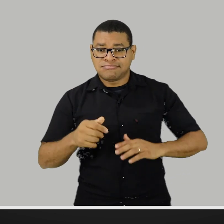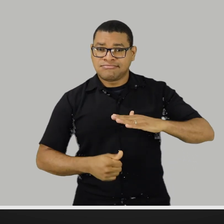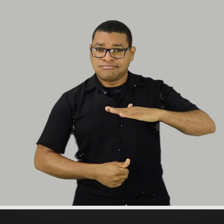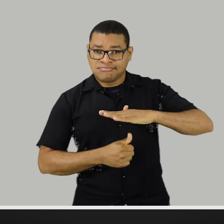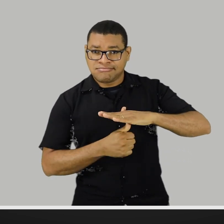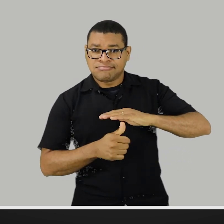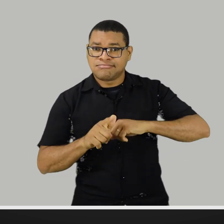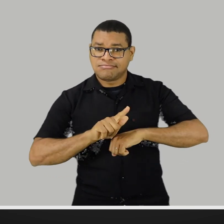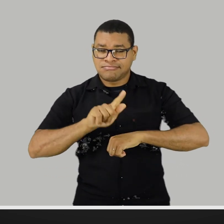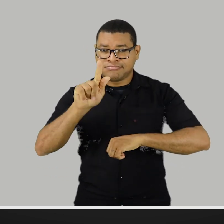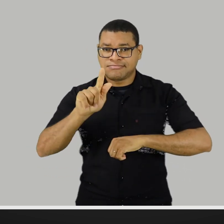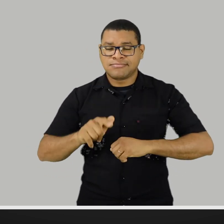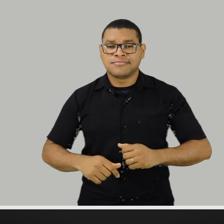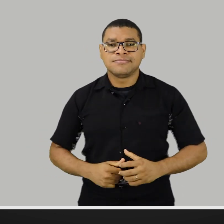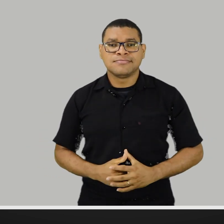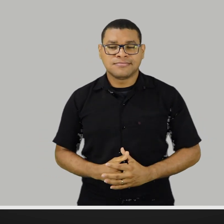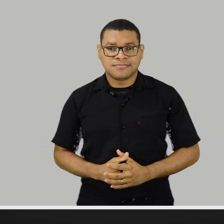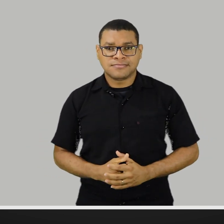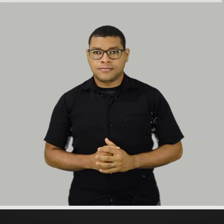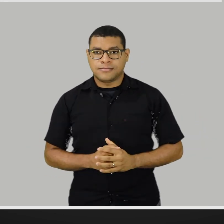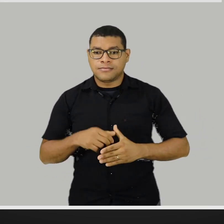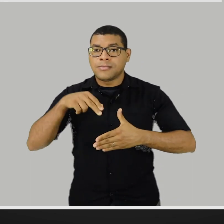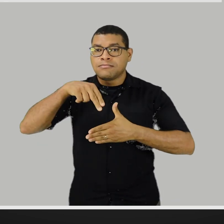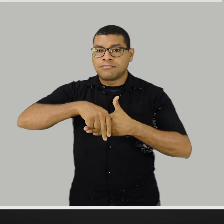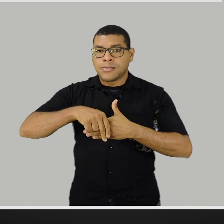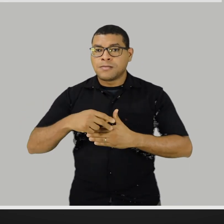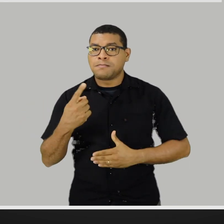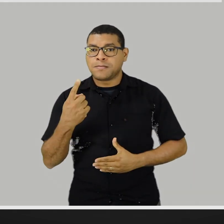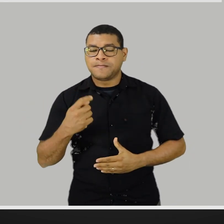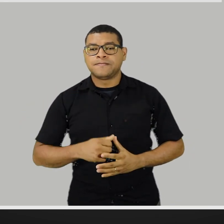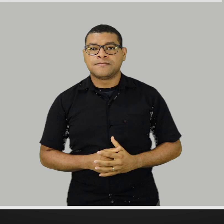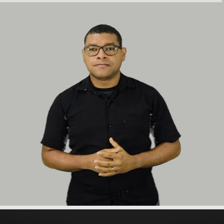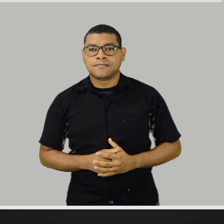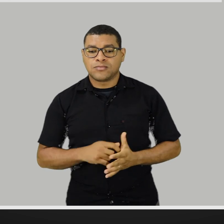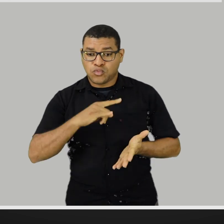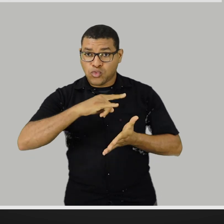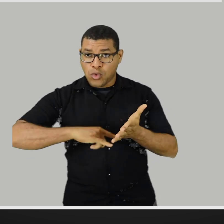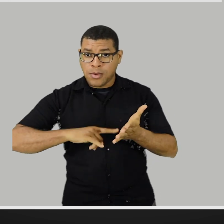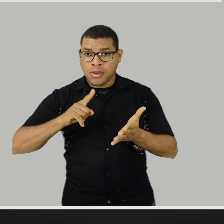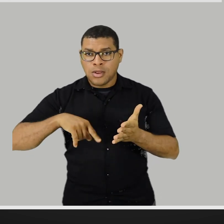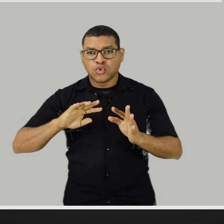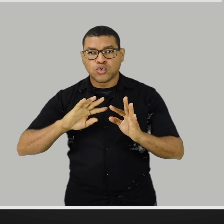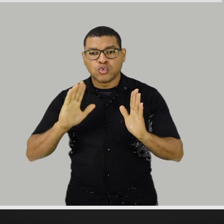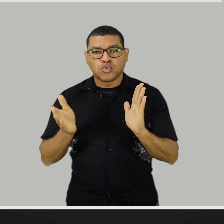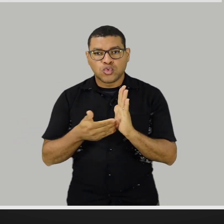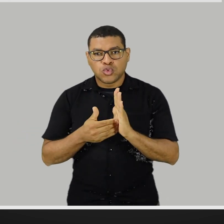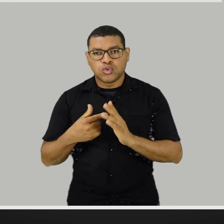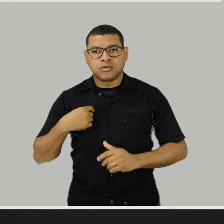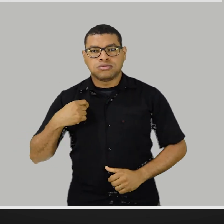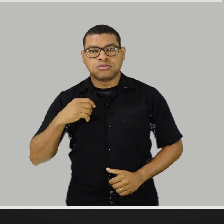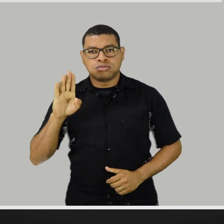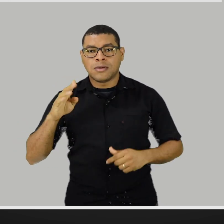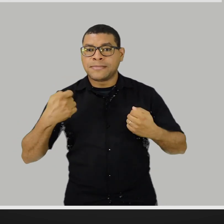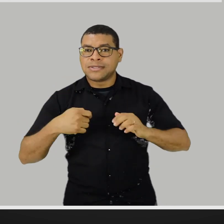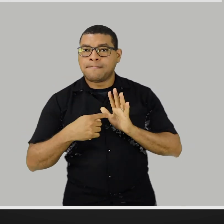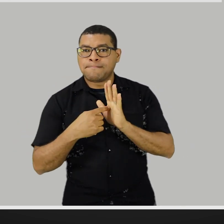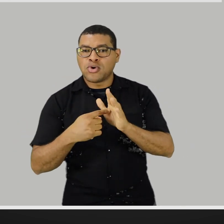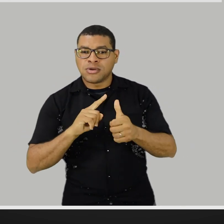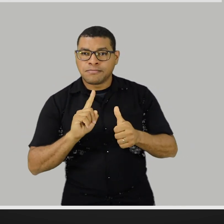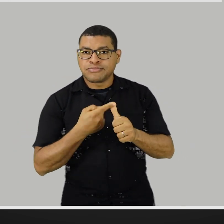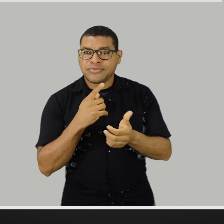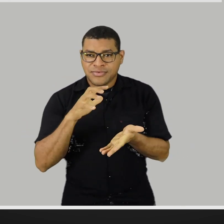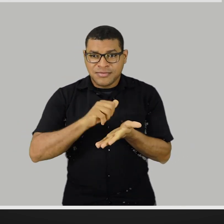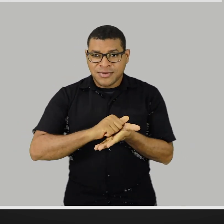graduação anexo 1 documentos que todos os candidatos deverão apresentar na pré matrícula institucional